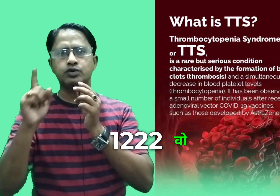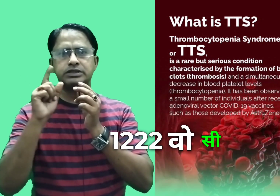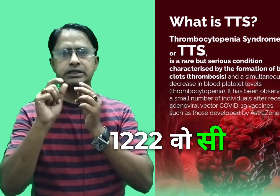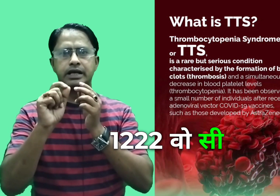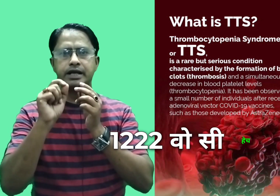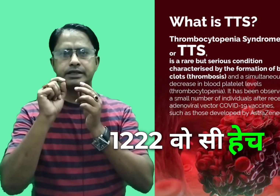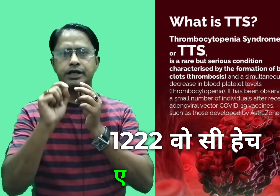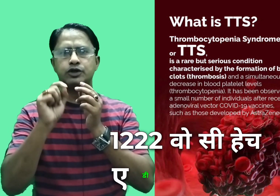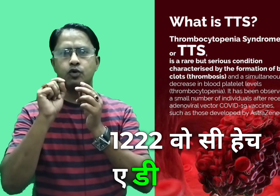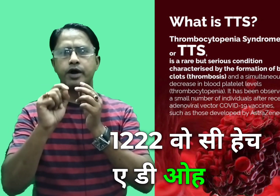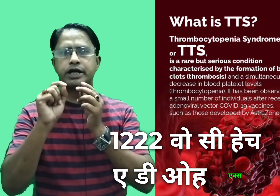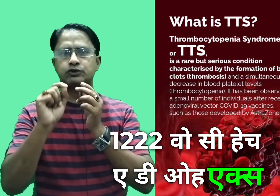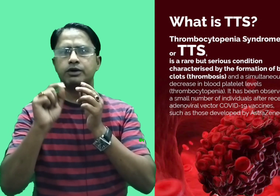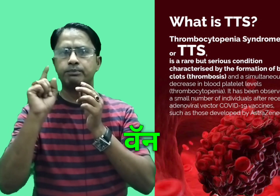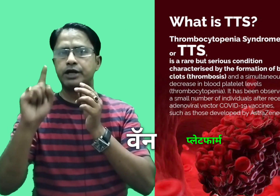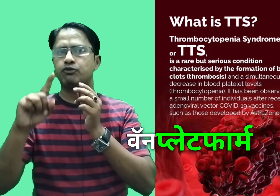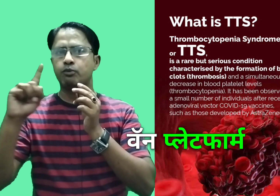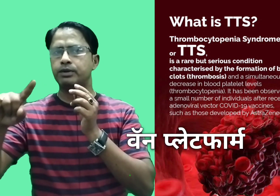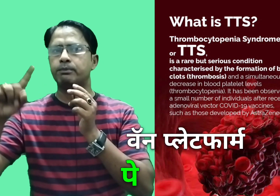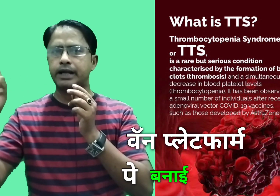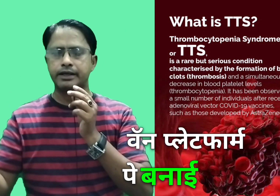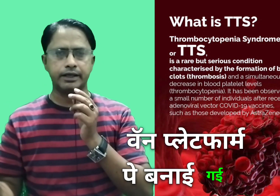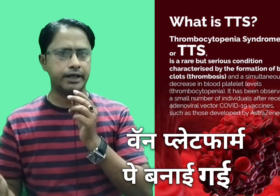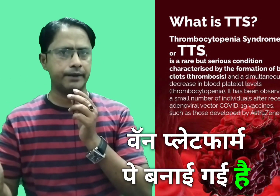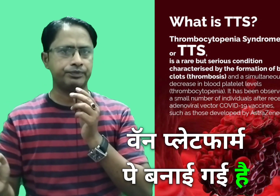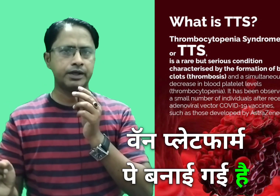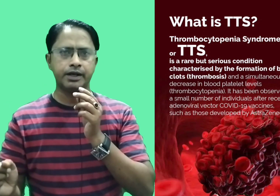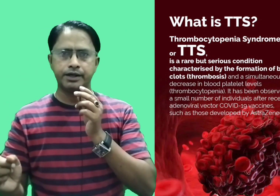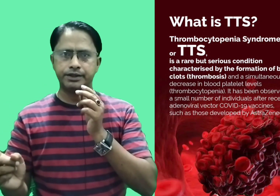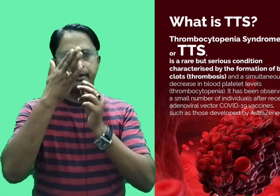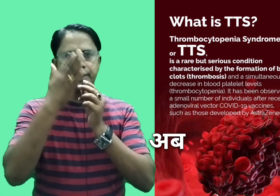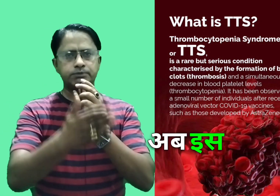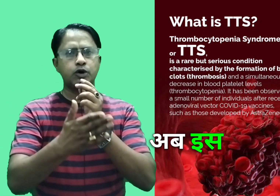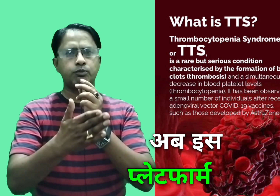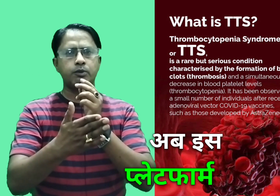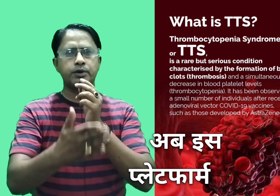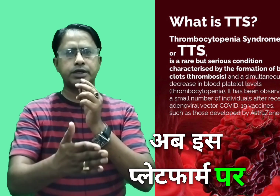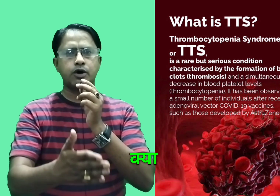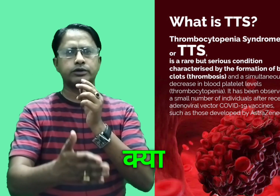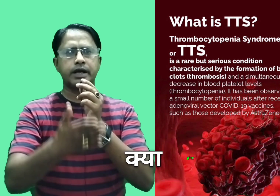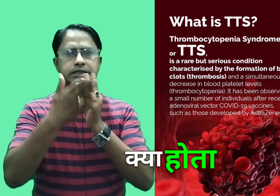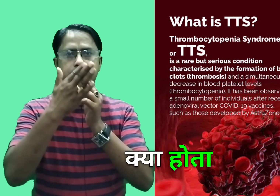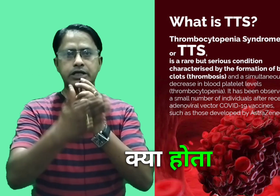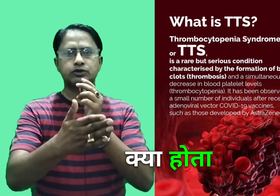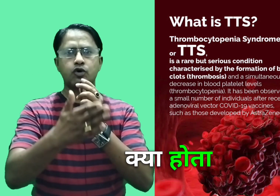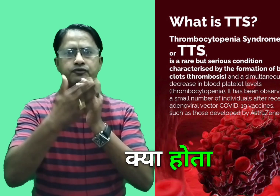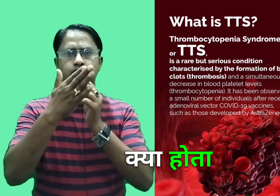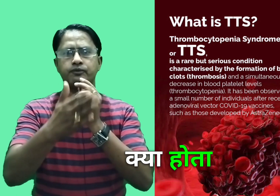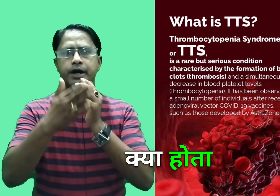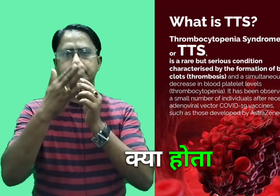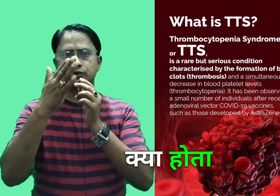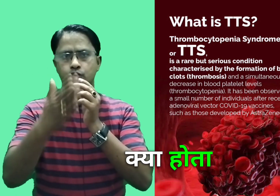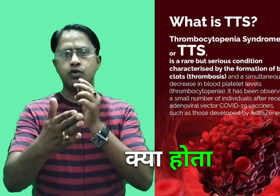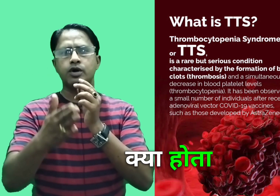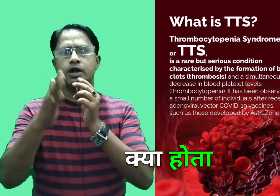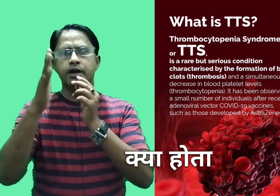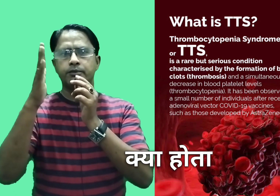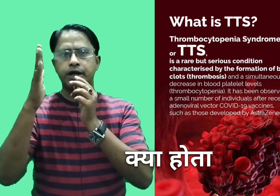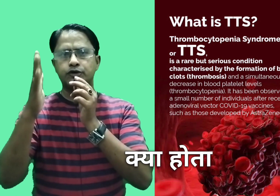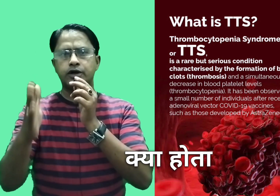AZD1222, वो CHAdOx1 प्लेटफॉर्म पे बनाई गई है। अब इस प्लेटफॉर्म पर क्या होता है, SARS-CoV-2 वायरस